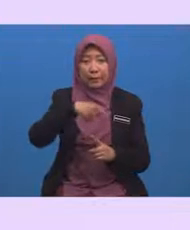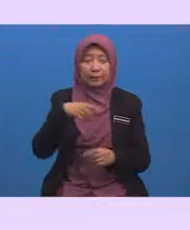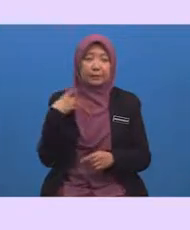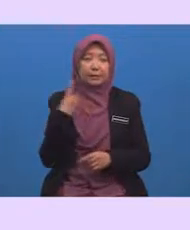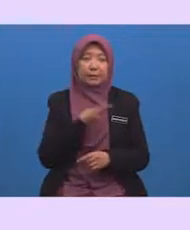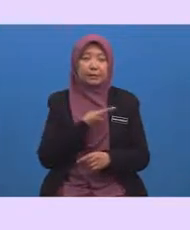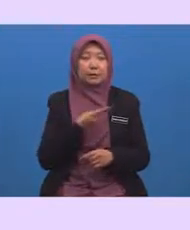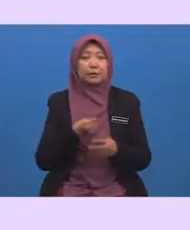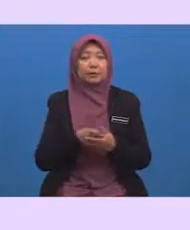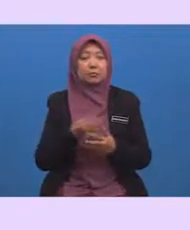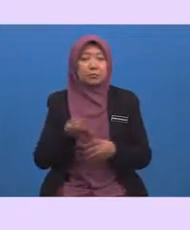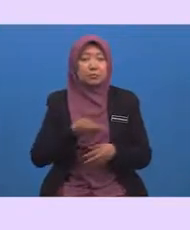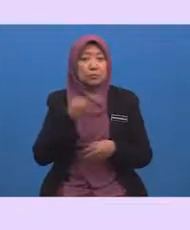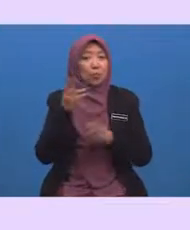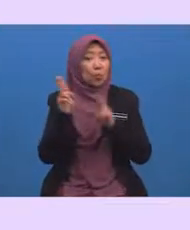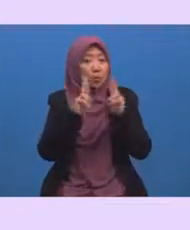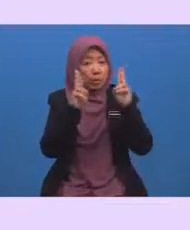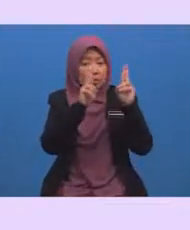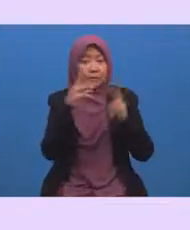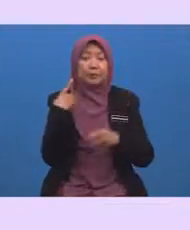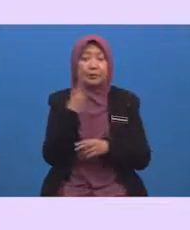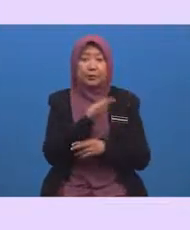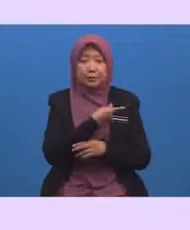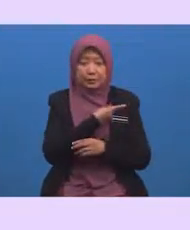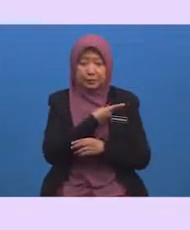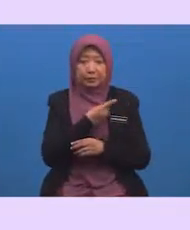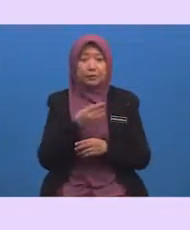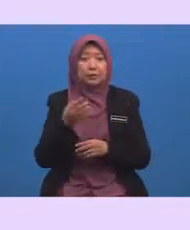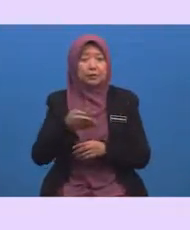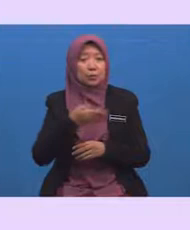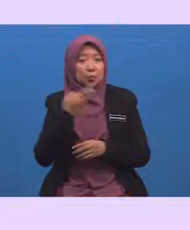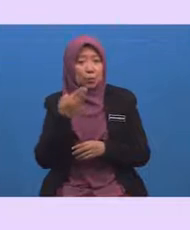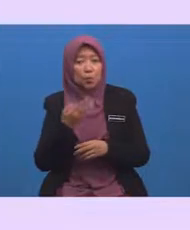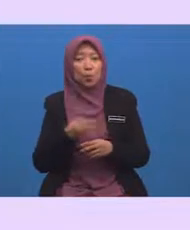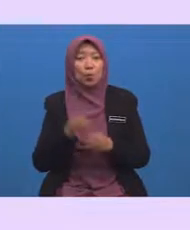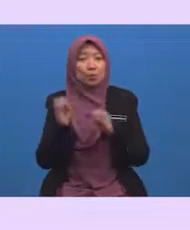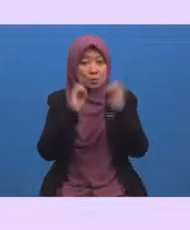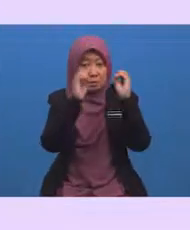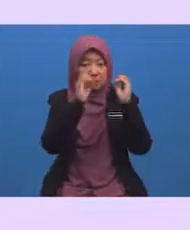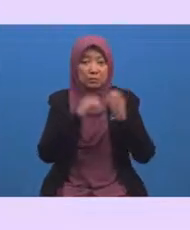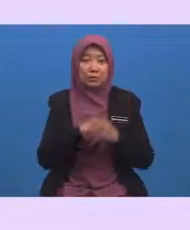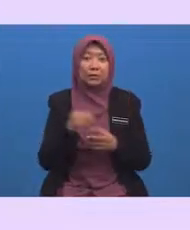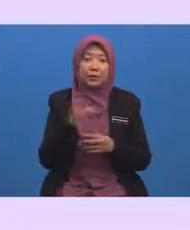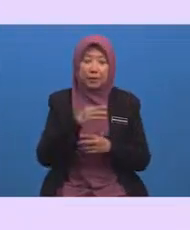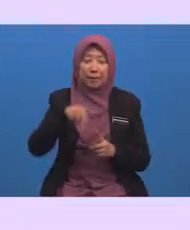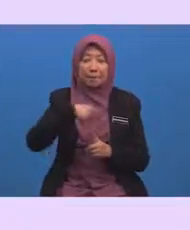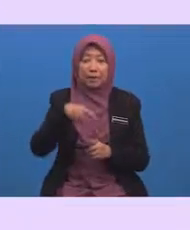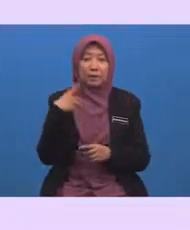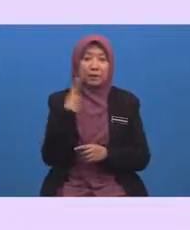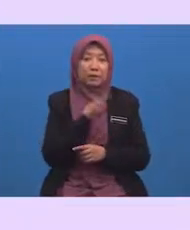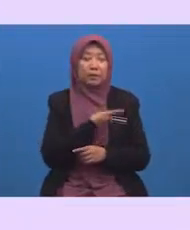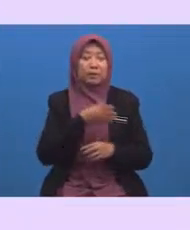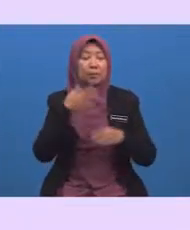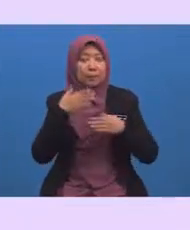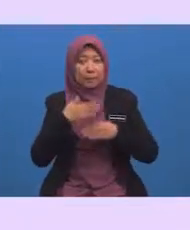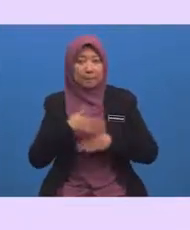menyedut udara, kita menyedut oksigen. Dan apabila kita